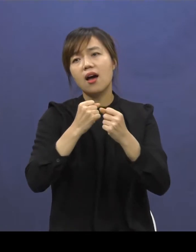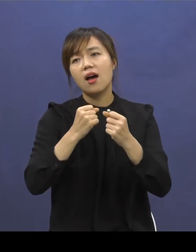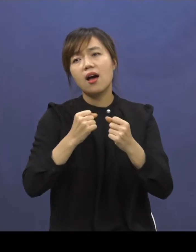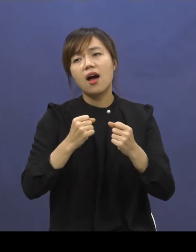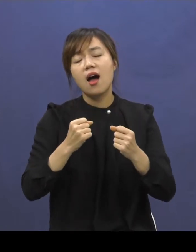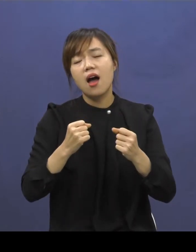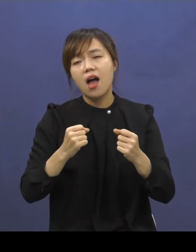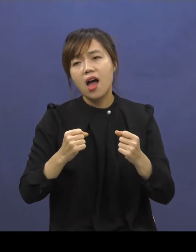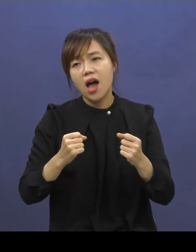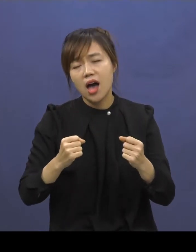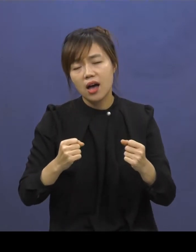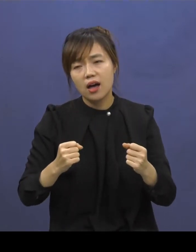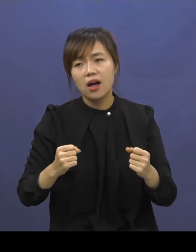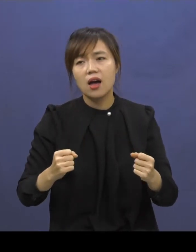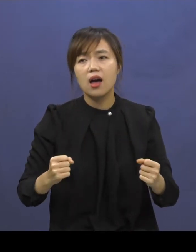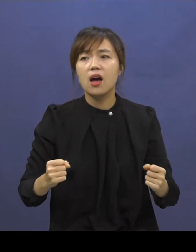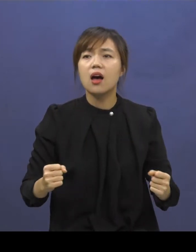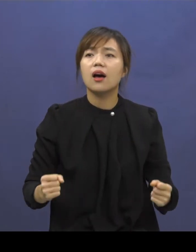사하며